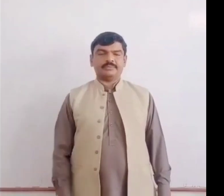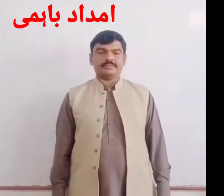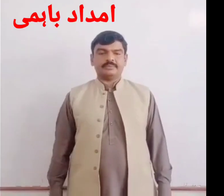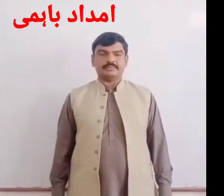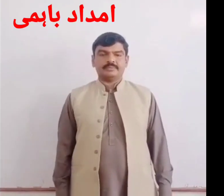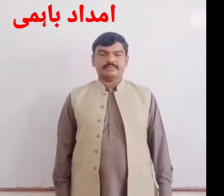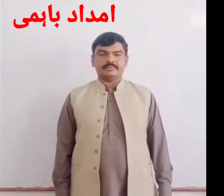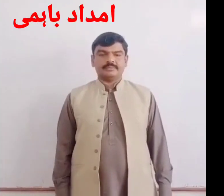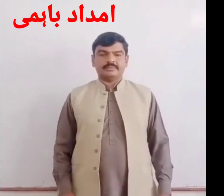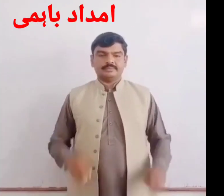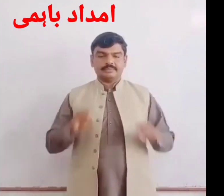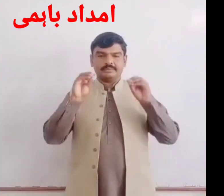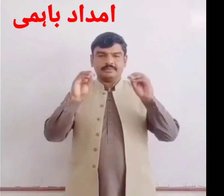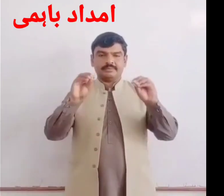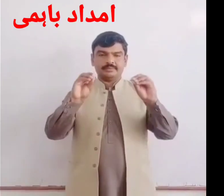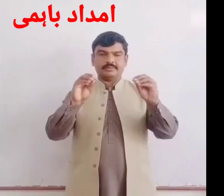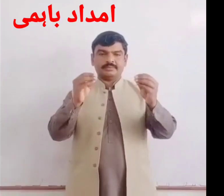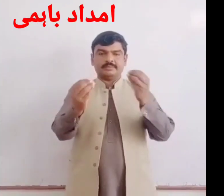इमदाद बाहमी,